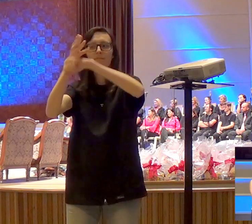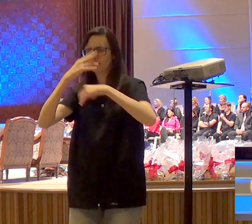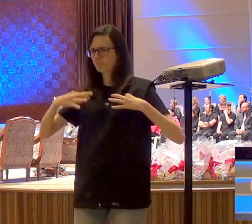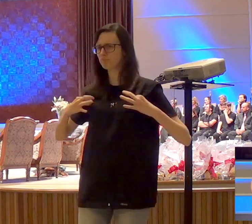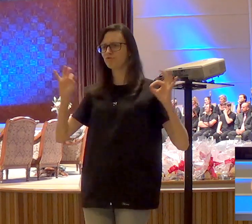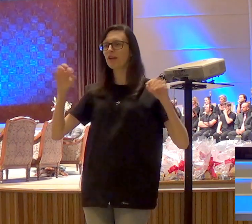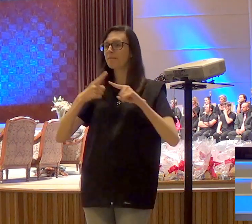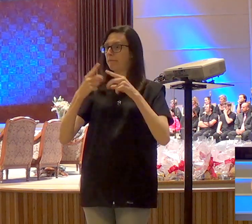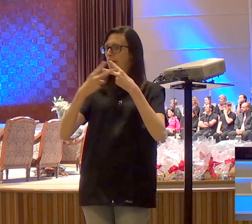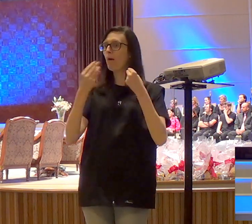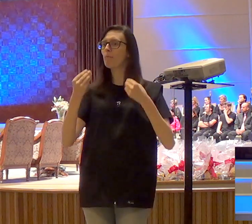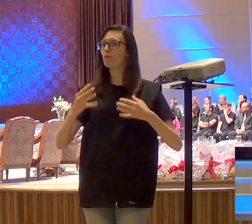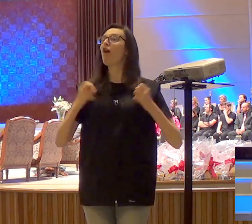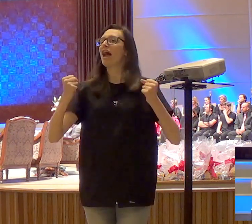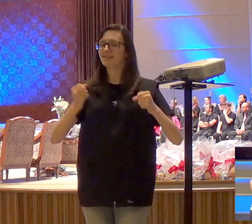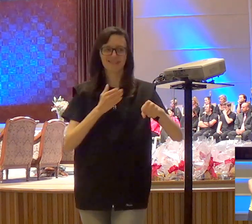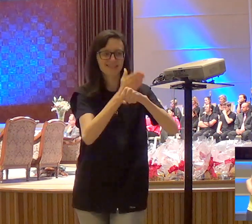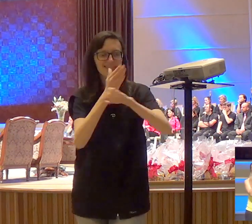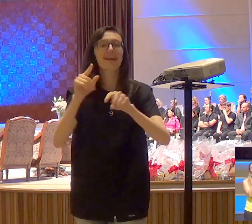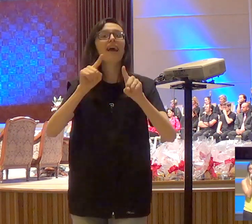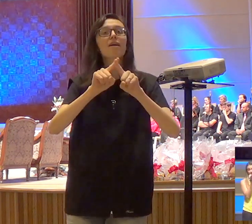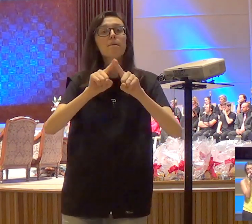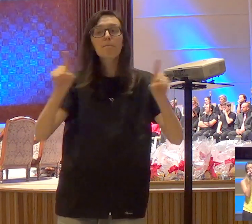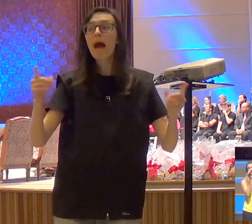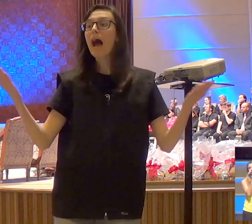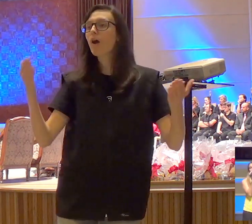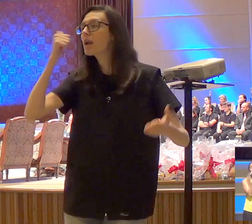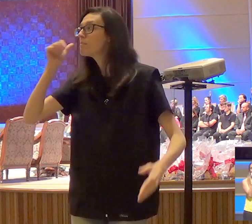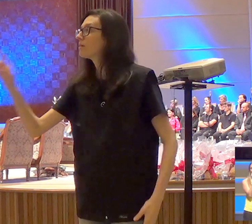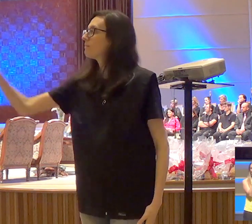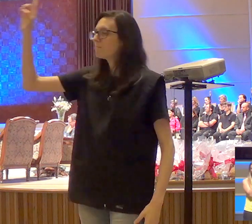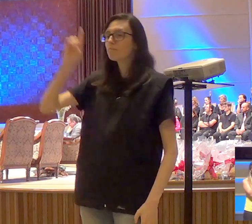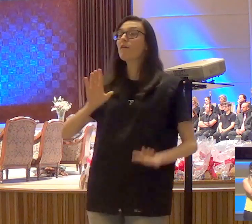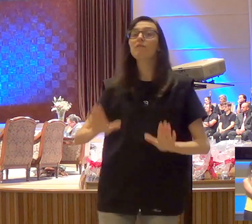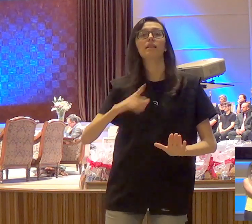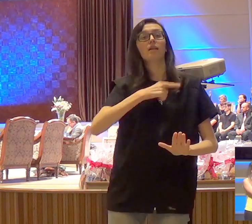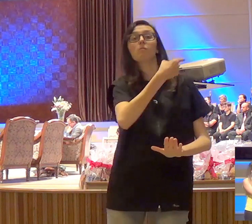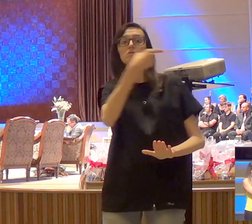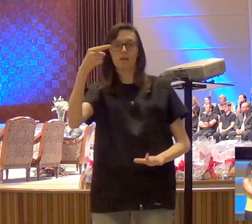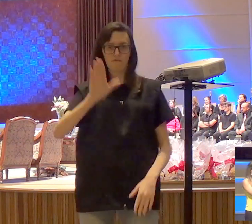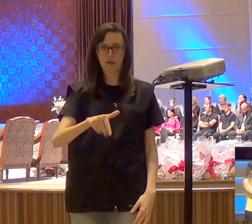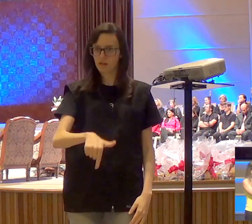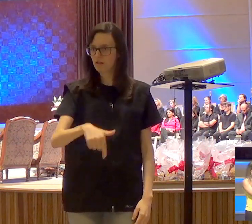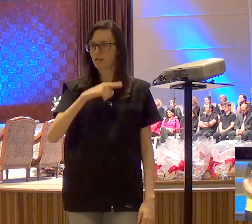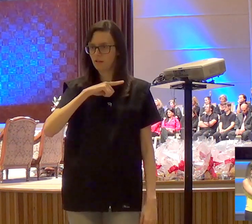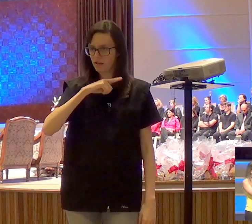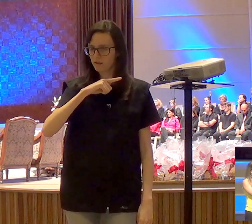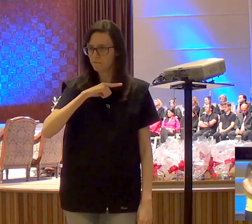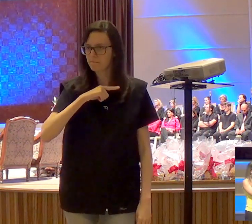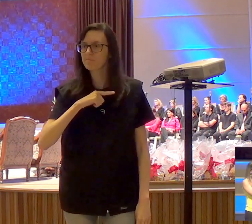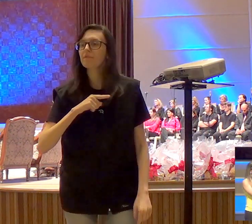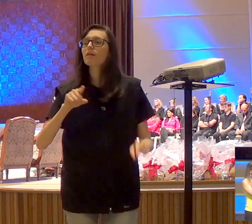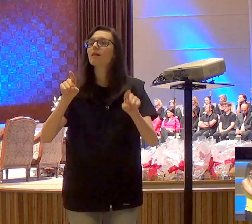I've been in your beautiful country for 1 week, agora que a Catherine está aqui com a gente por uma semana, I've had the opportunity to tour